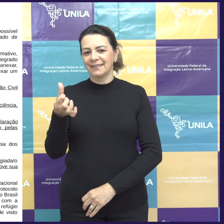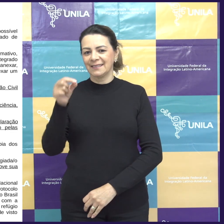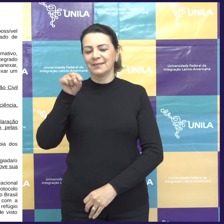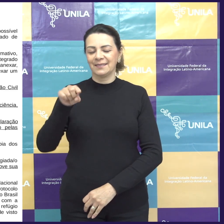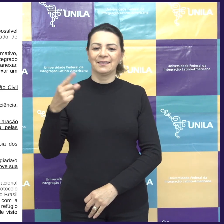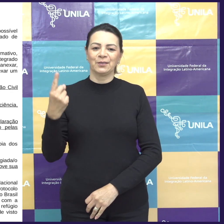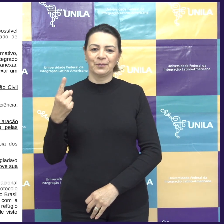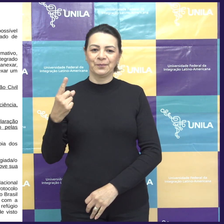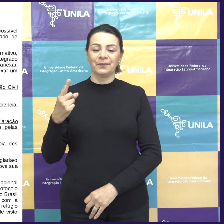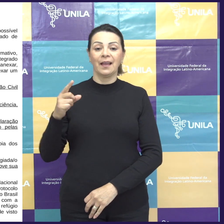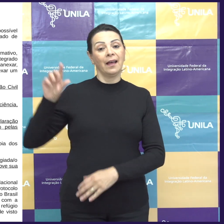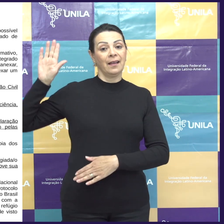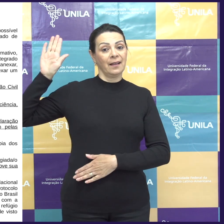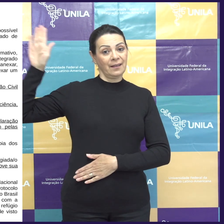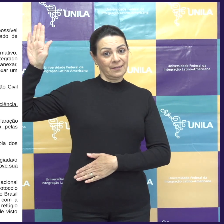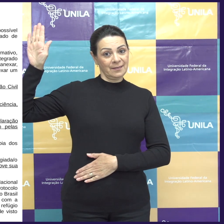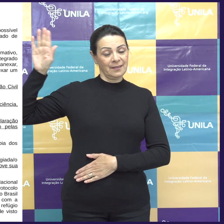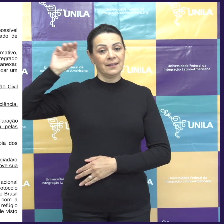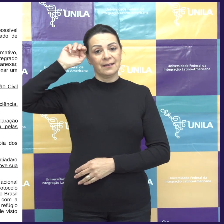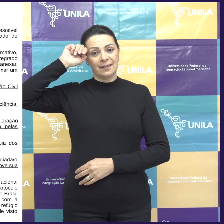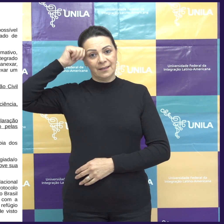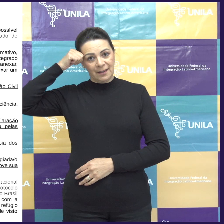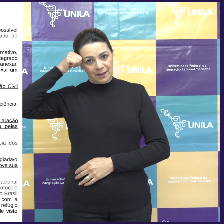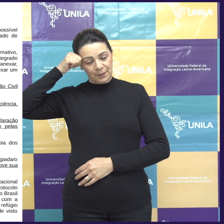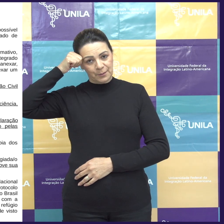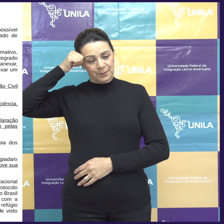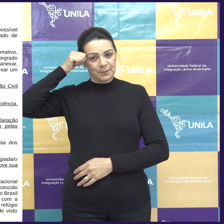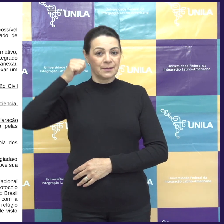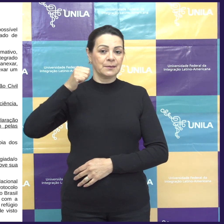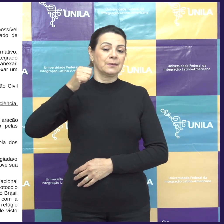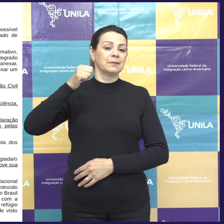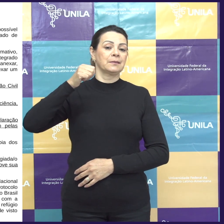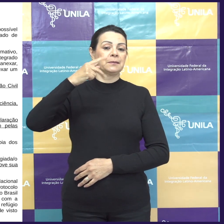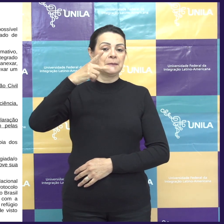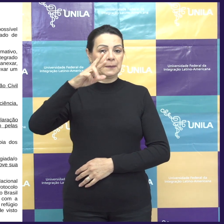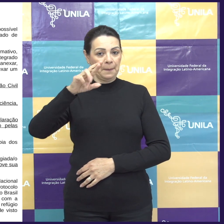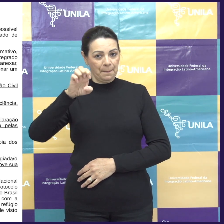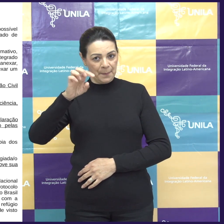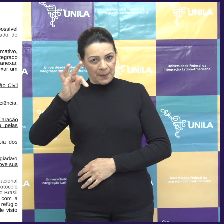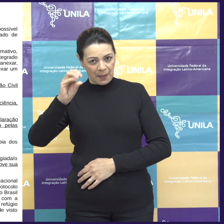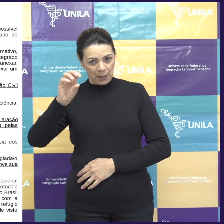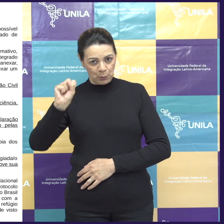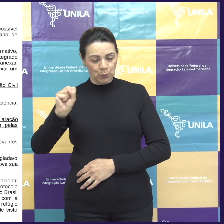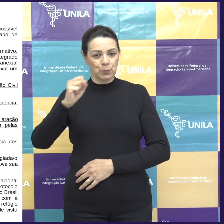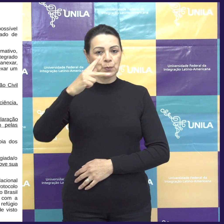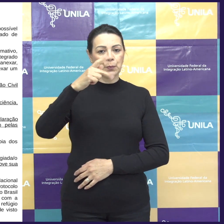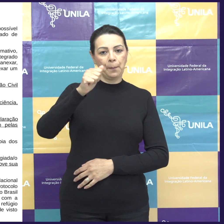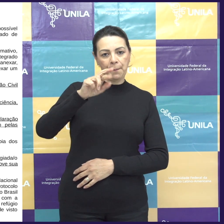4.10.6.1 Para candidatos, negros, pretas, pretos ou pardas,